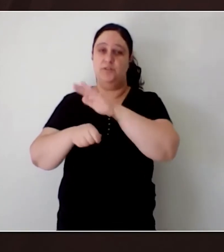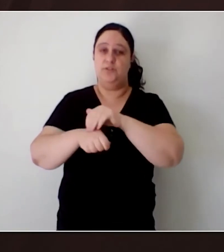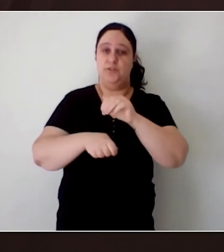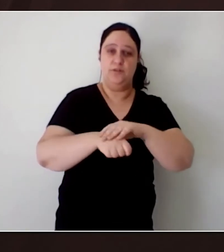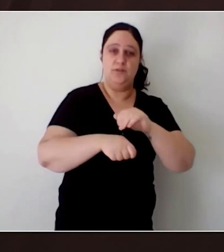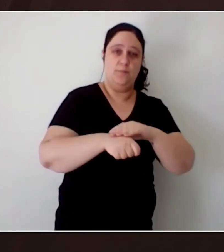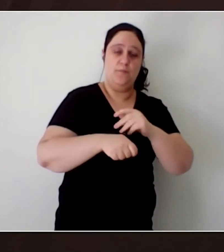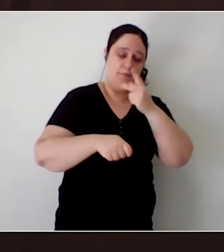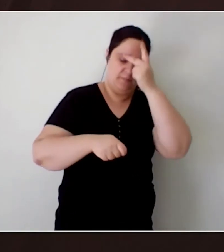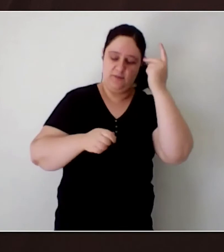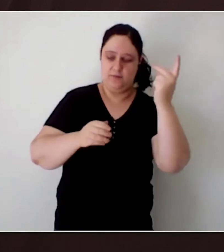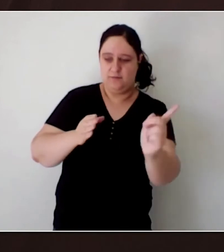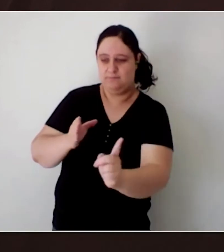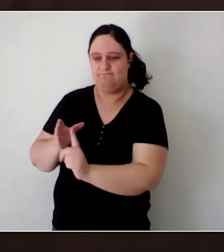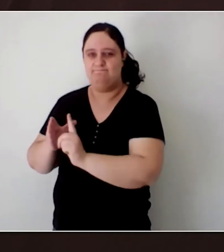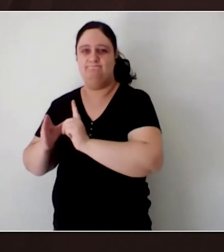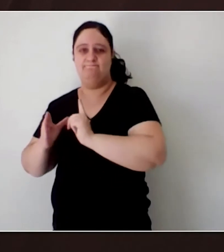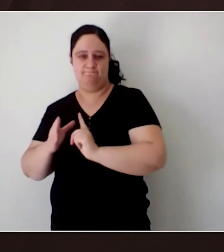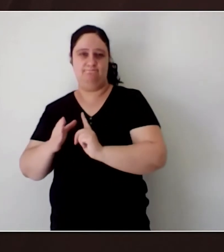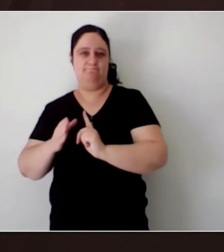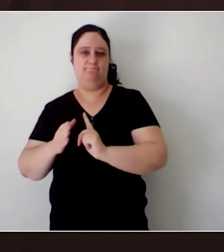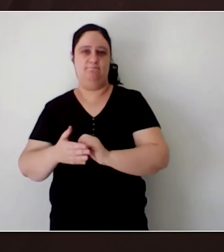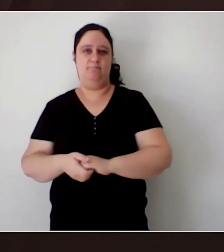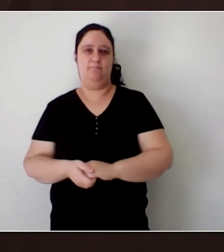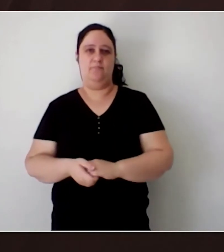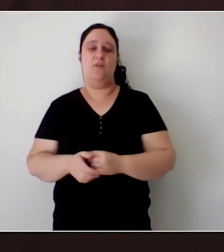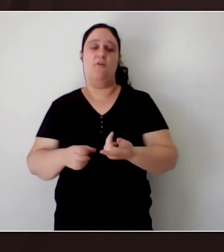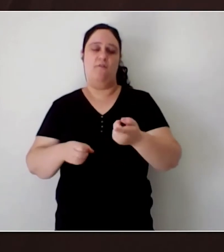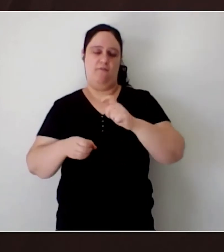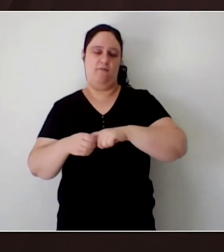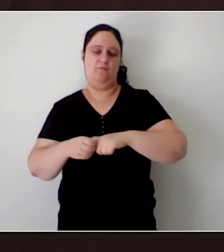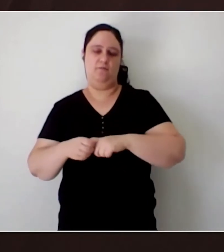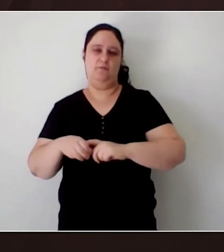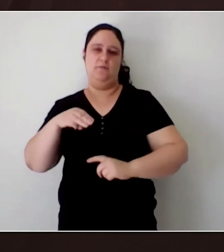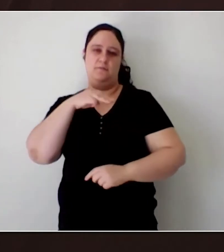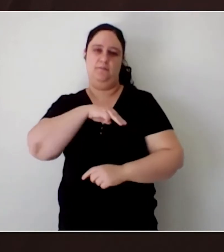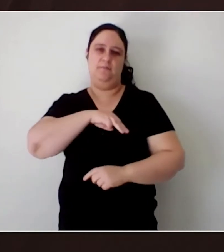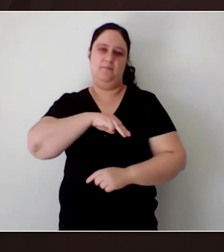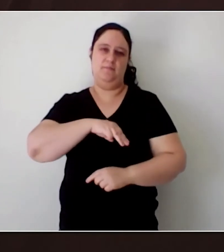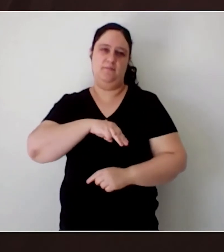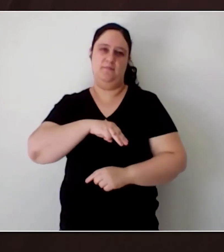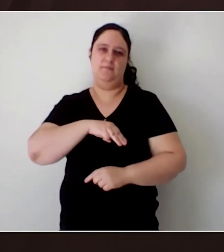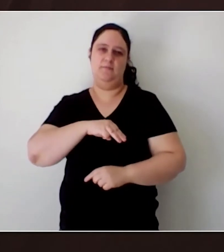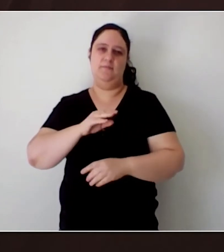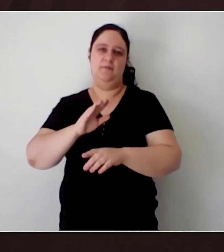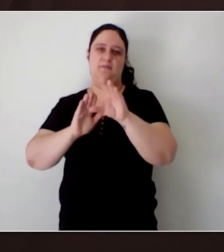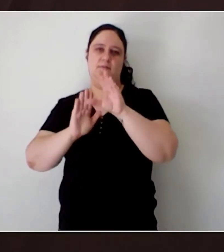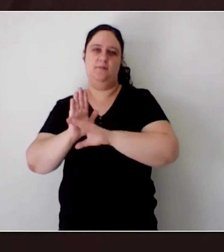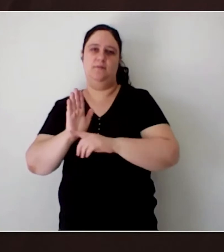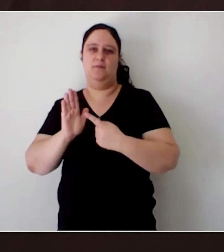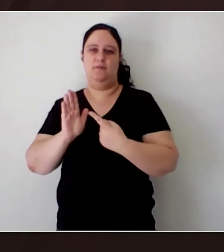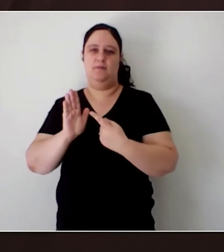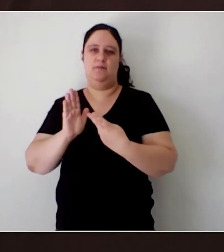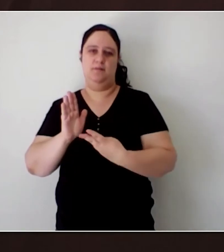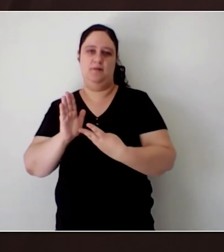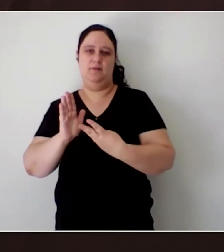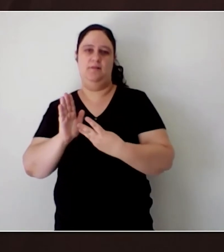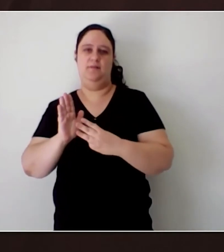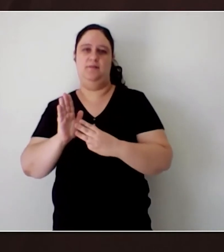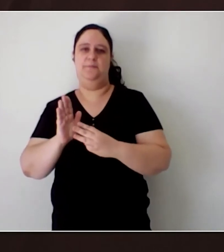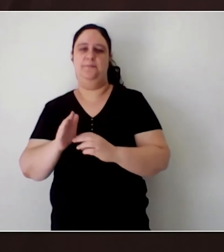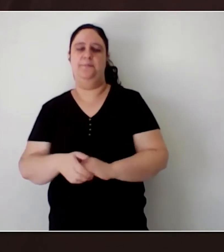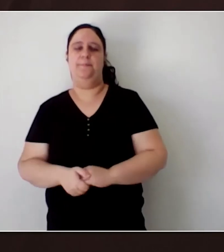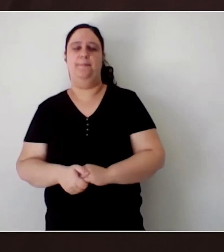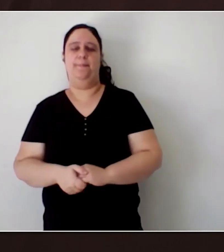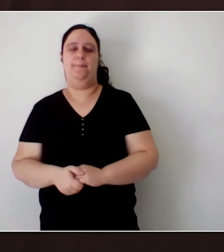Então, voltando lá para Mateus 13. Senhor Jesus, meu tempo está... Estou correndo aqui contra o tempo. Mateus